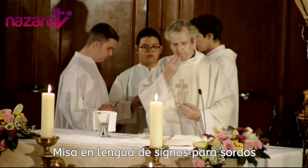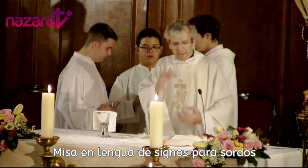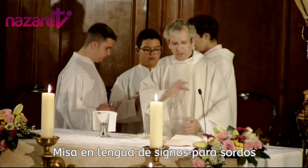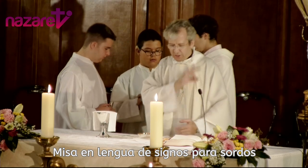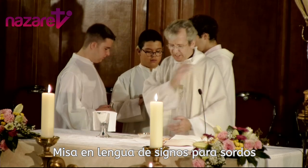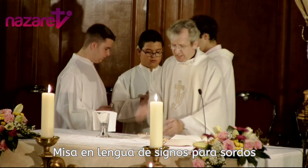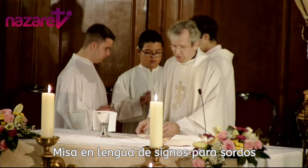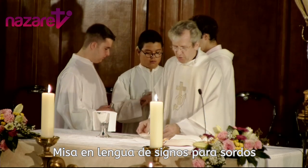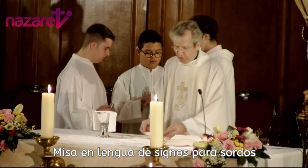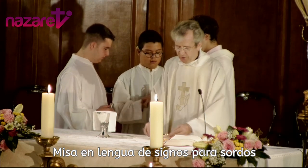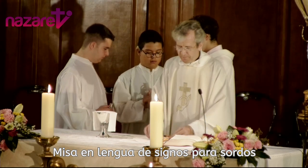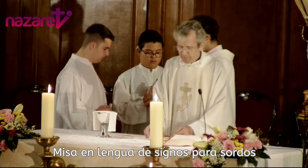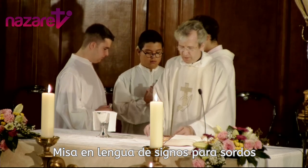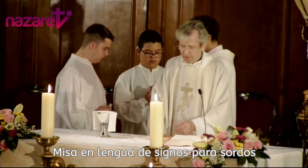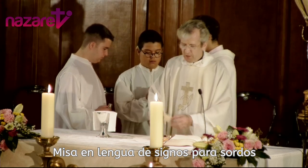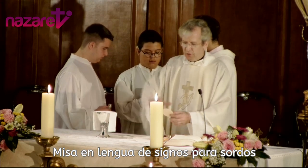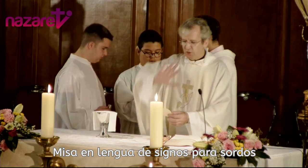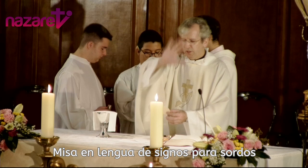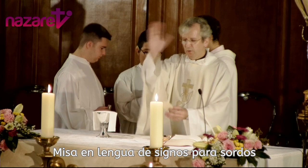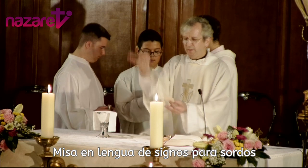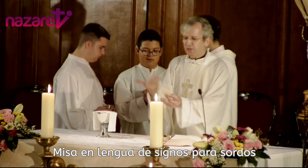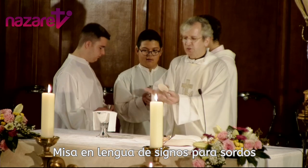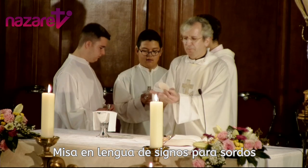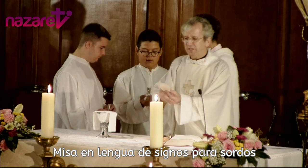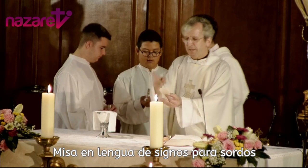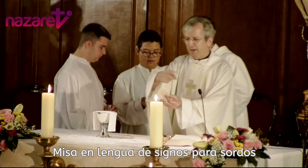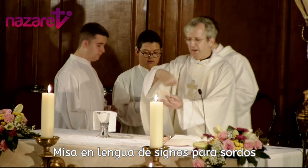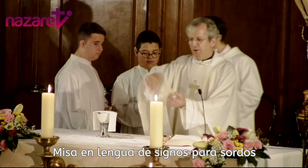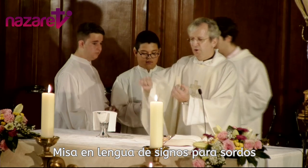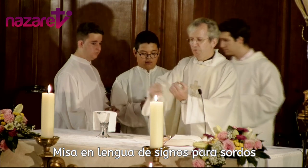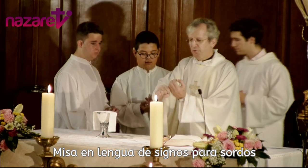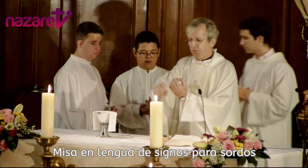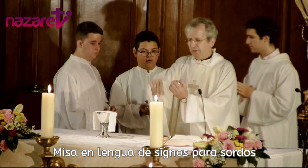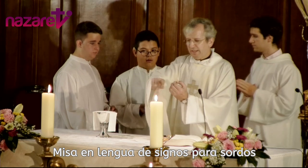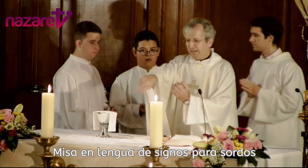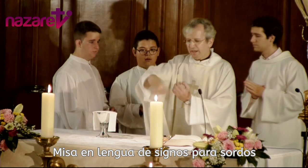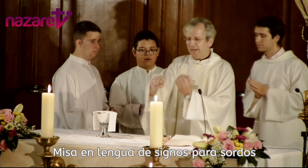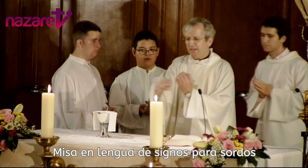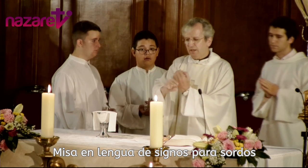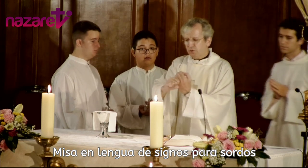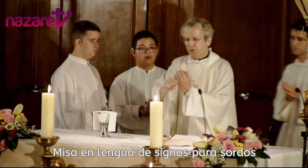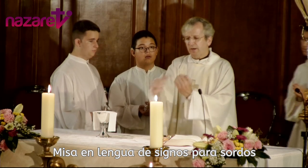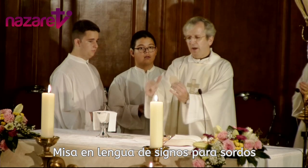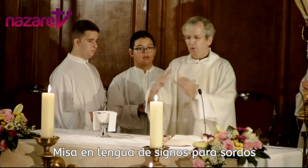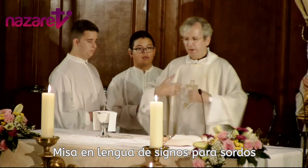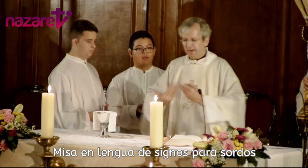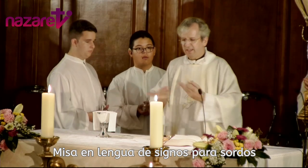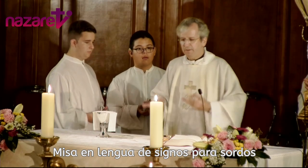Bendito seas, Señor, Dios del universo, por este pan, fruto de la tierra y de nuestro trabajo, que recibimos de